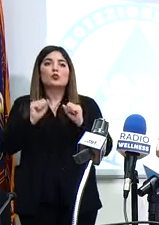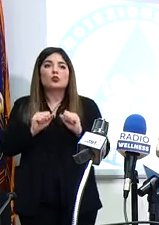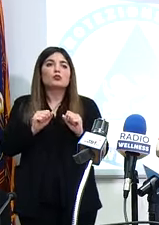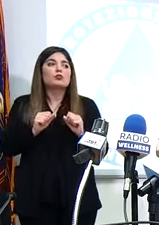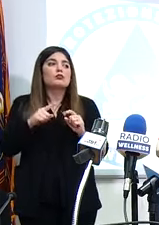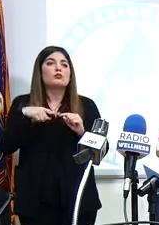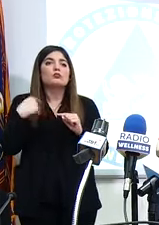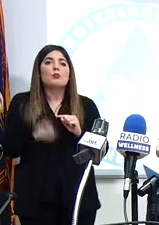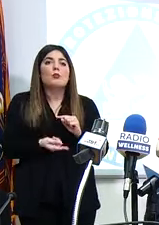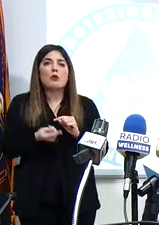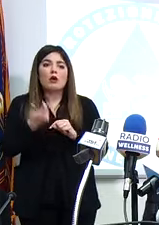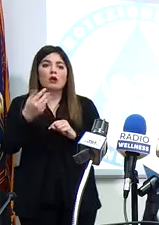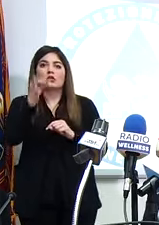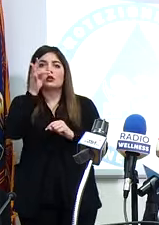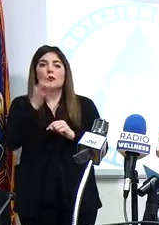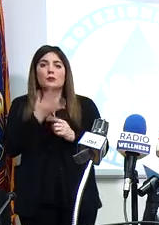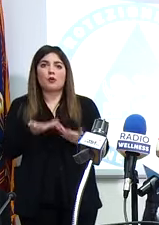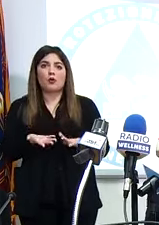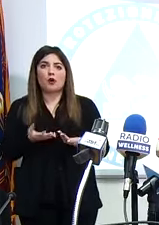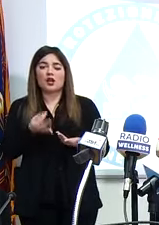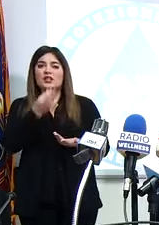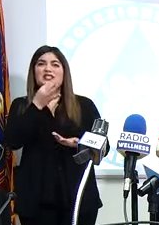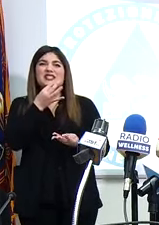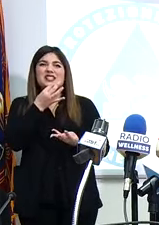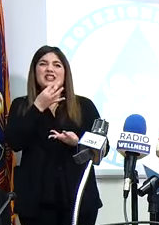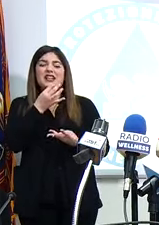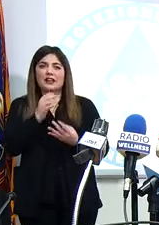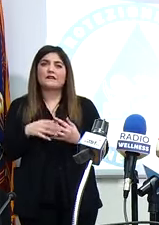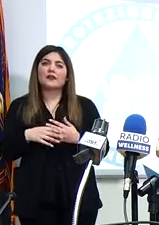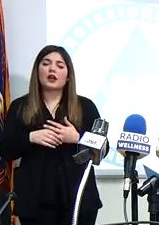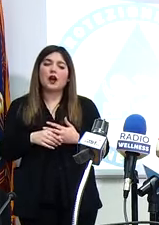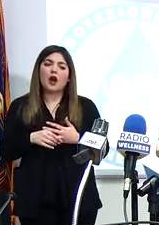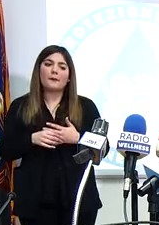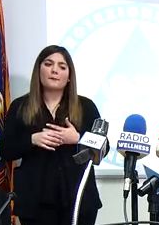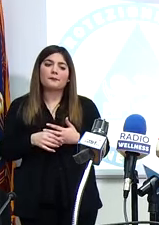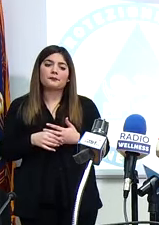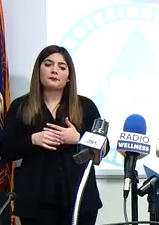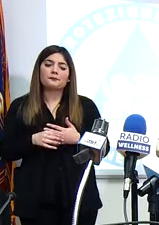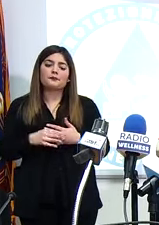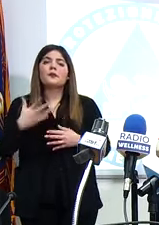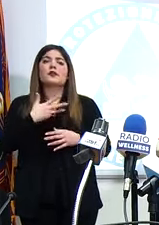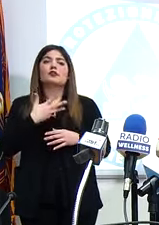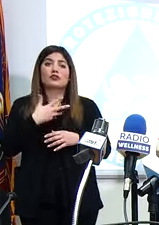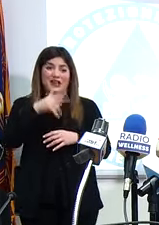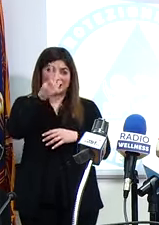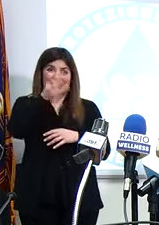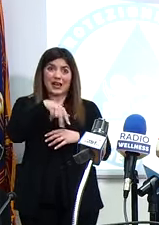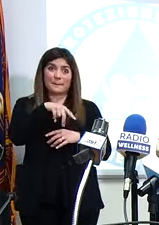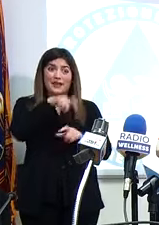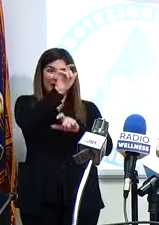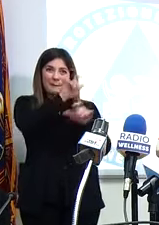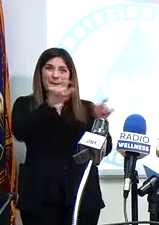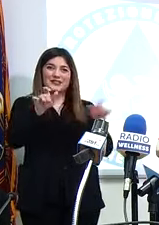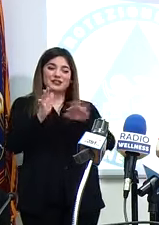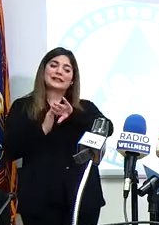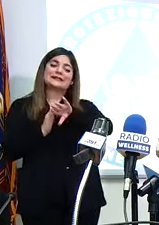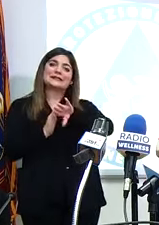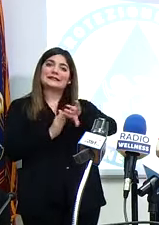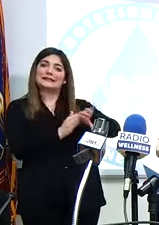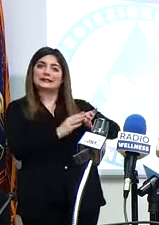la diagnosi, Doge dice, ma hanno scartato oltre 3.000 soggetti, soprattutto questo è riferito a